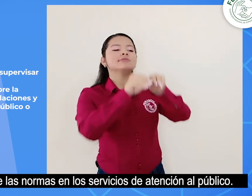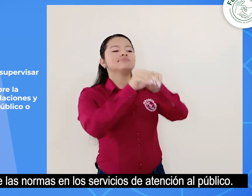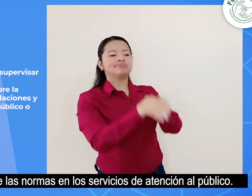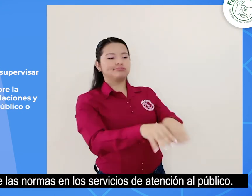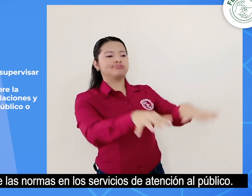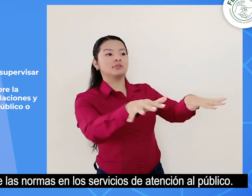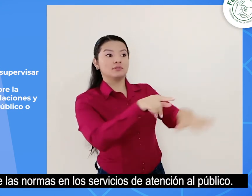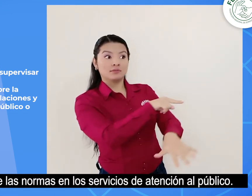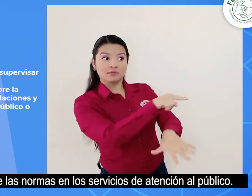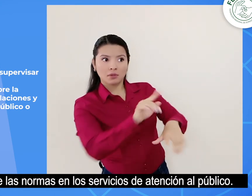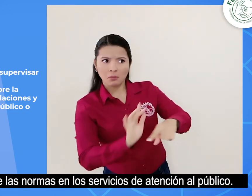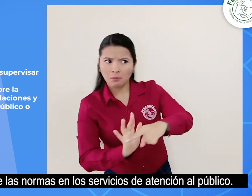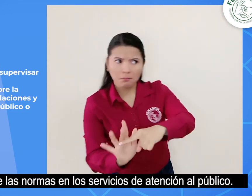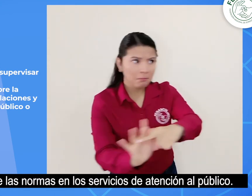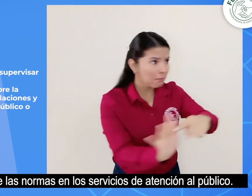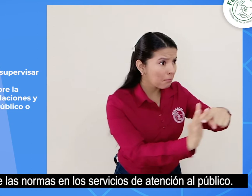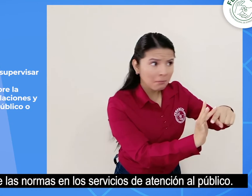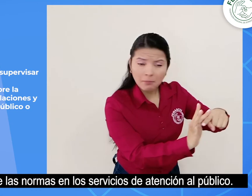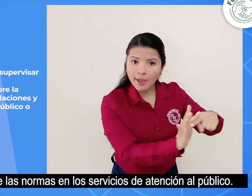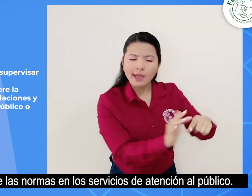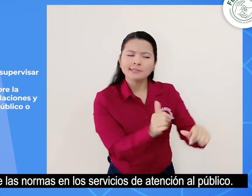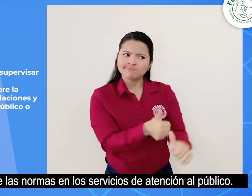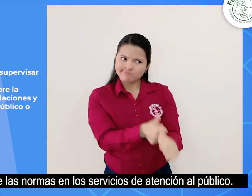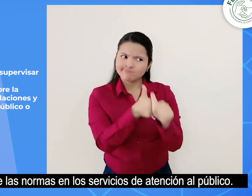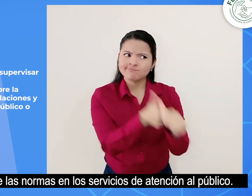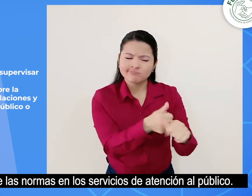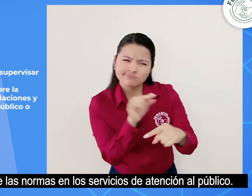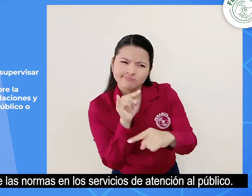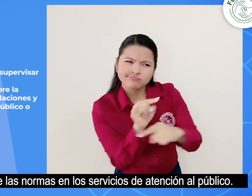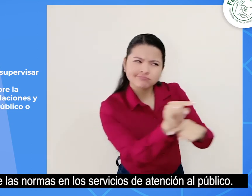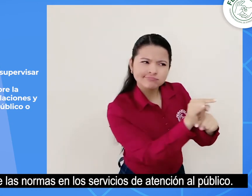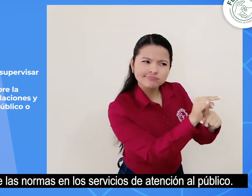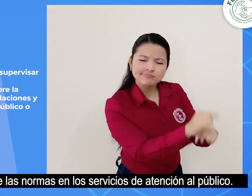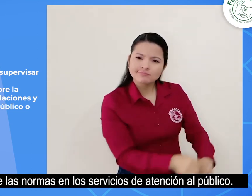aplicaciones de las normas en los servicios de atención al público.